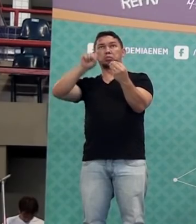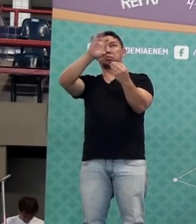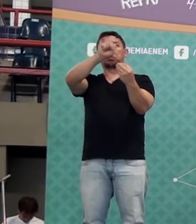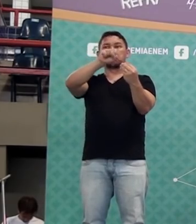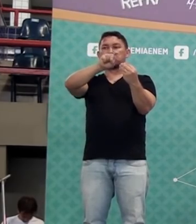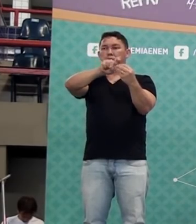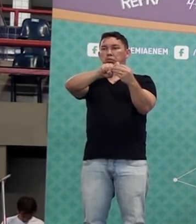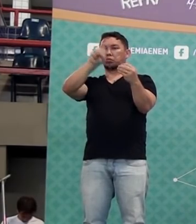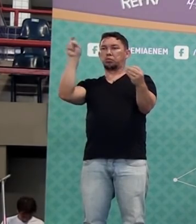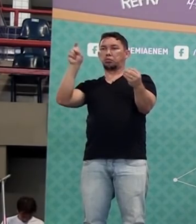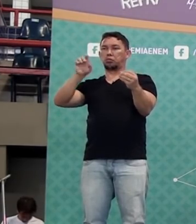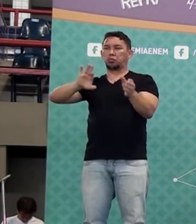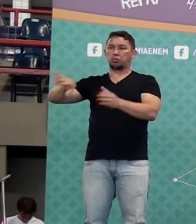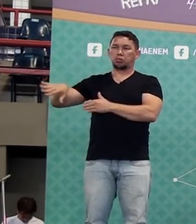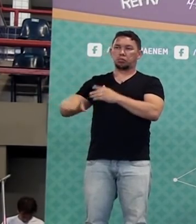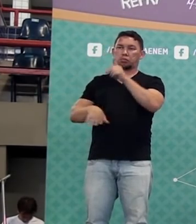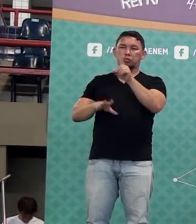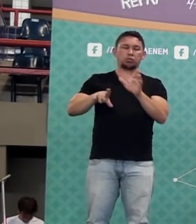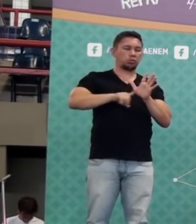não?